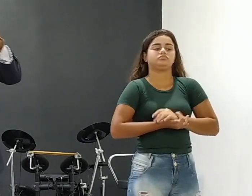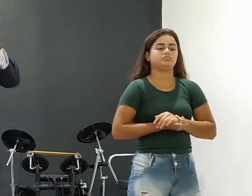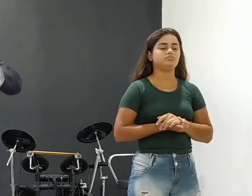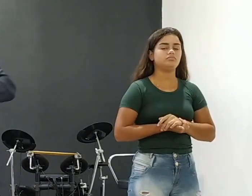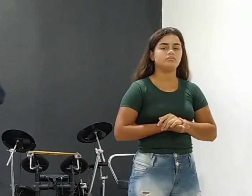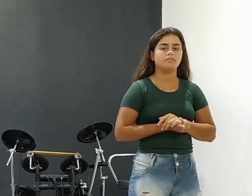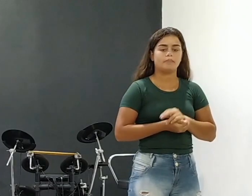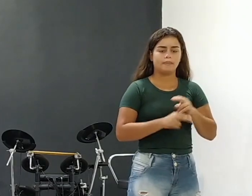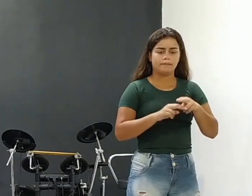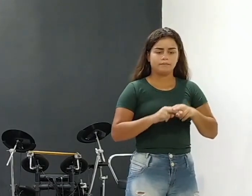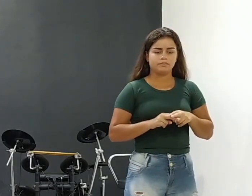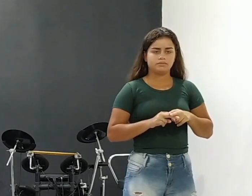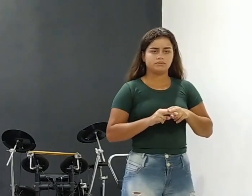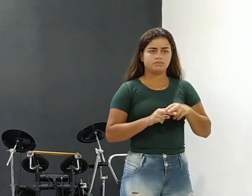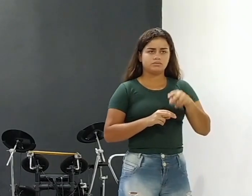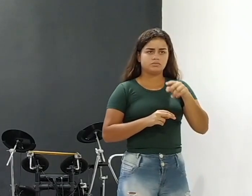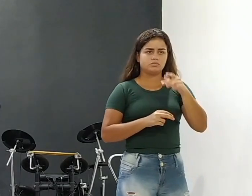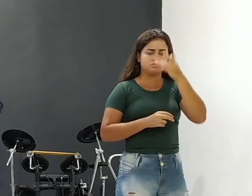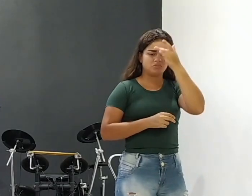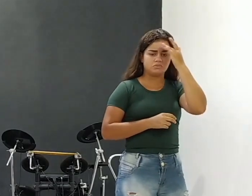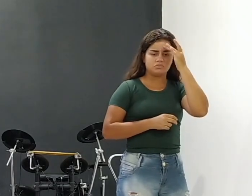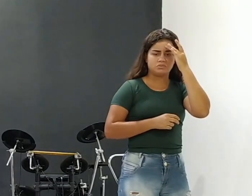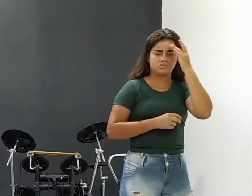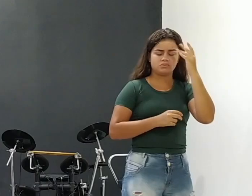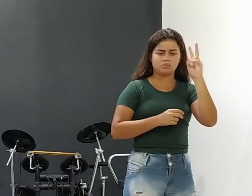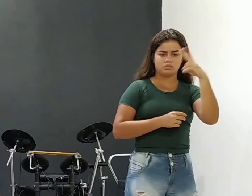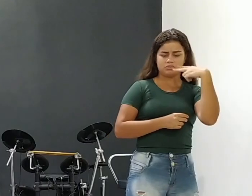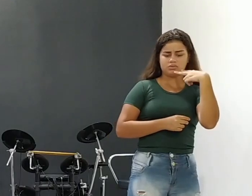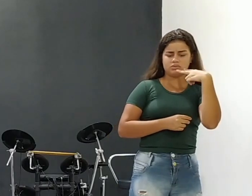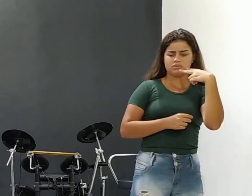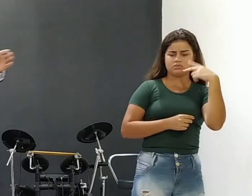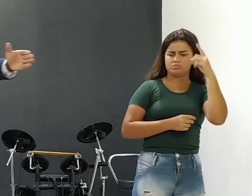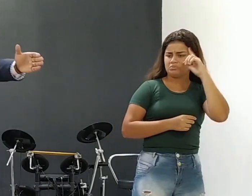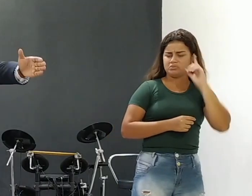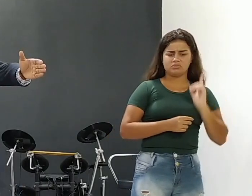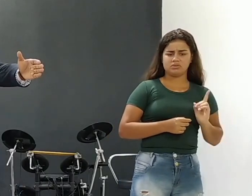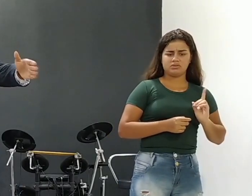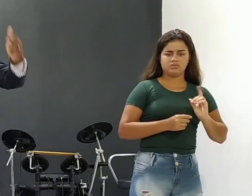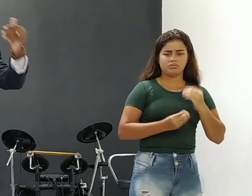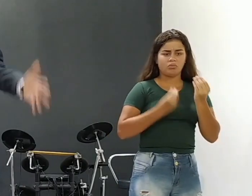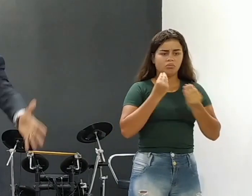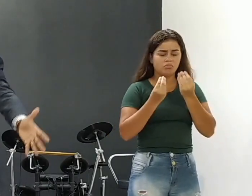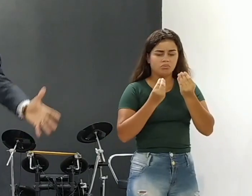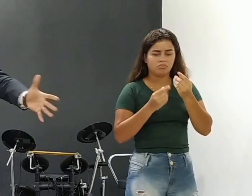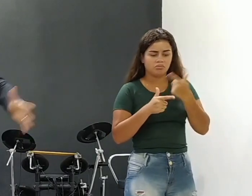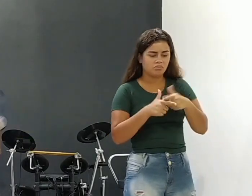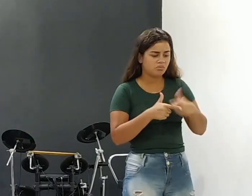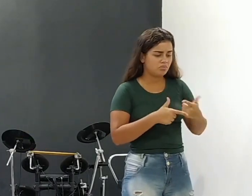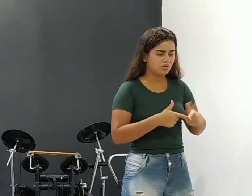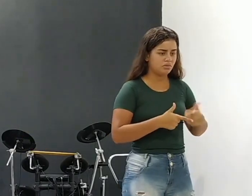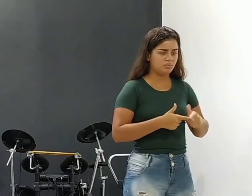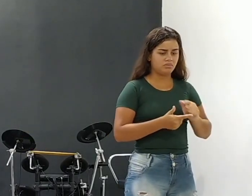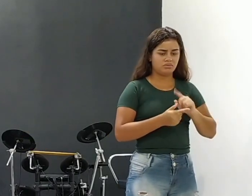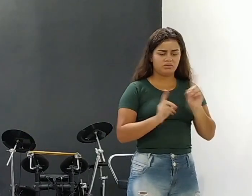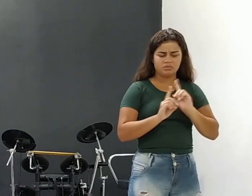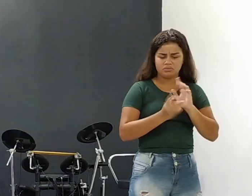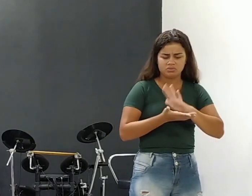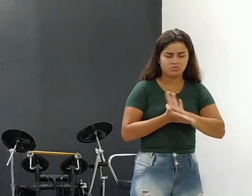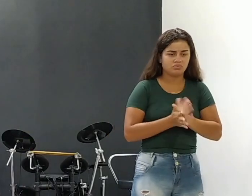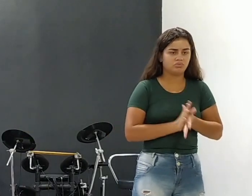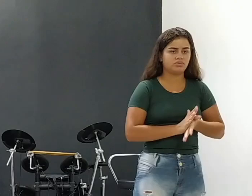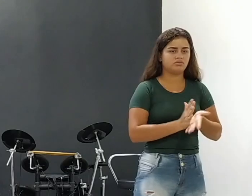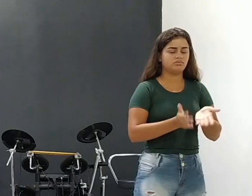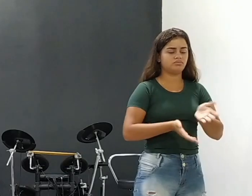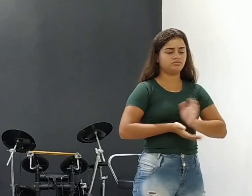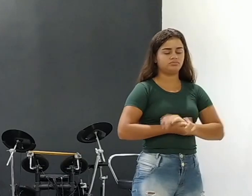irmão, muita gente olha para nós e não entende. Como é que passa por esse fogo todo e não consome?